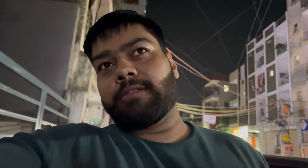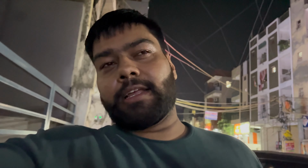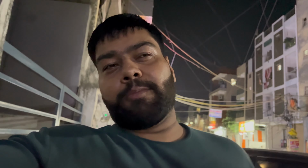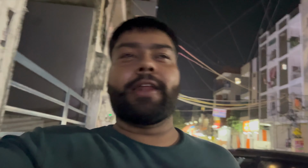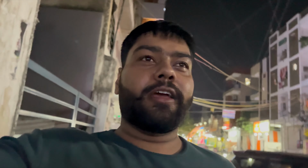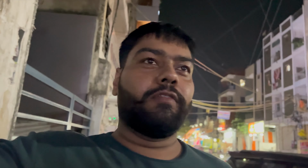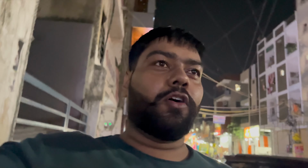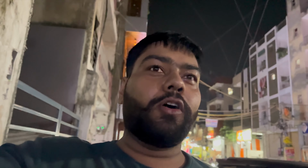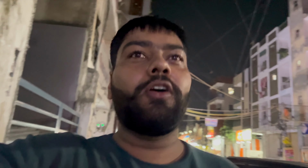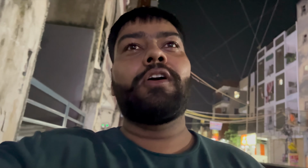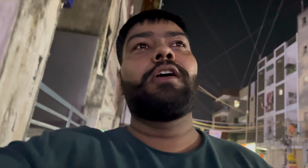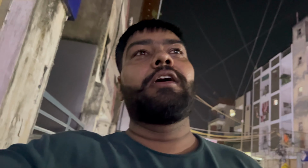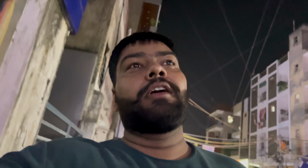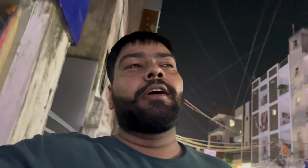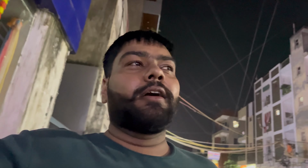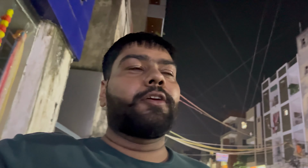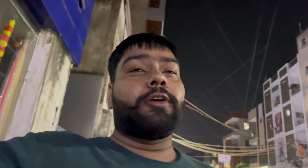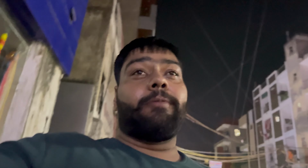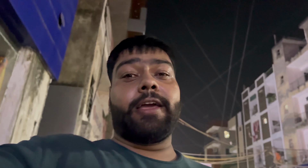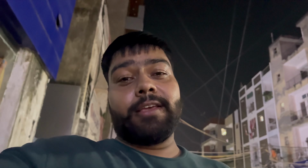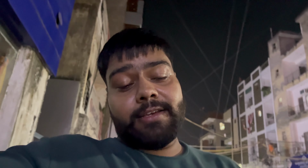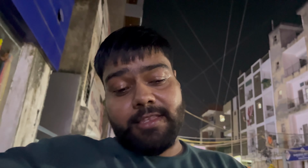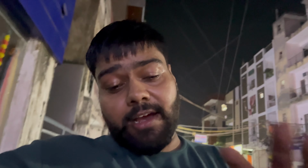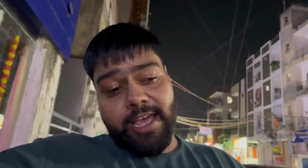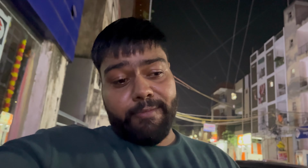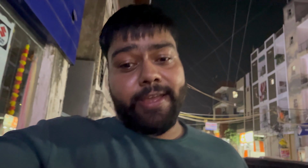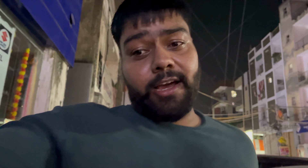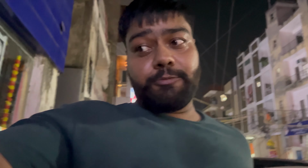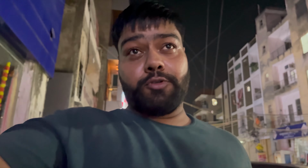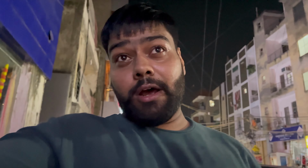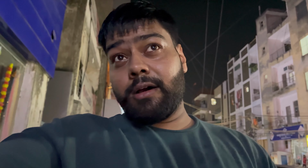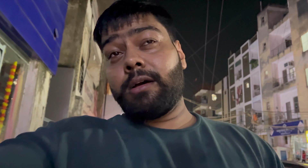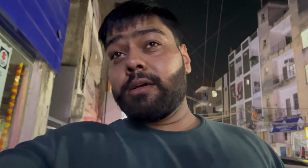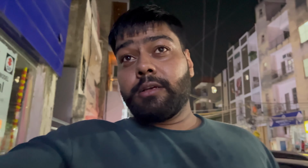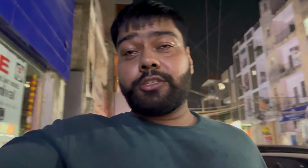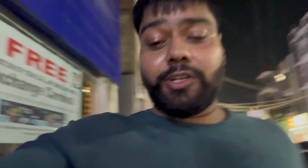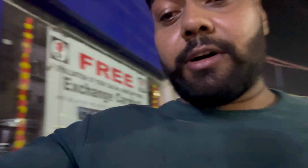ख़त्म करेंगे ब्लॉग को, क्योंकि भाई थक गए हैं भाई आज पूरा। चलो भाई